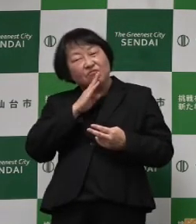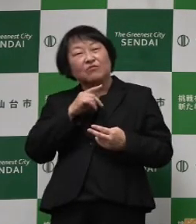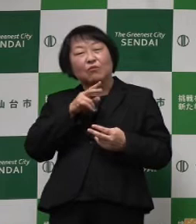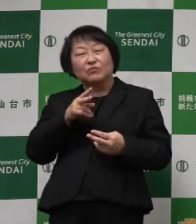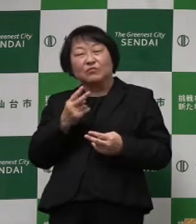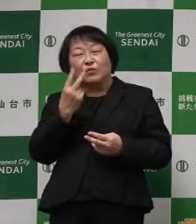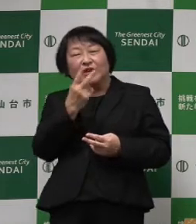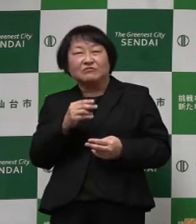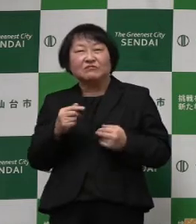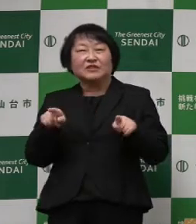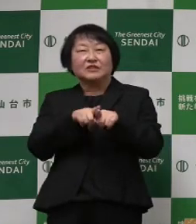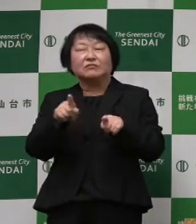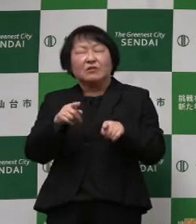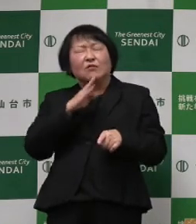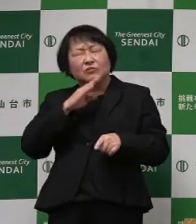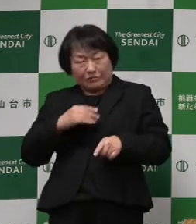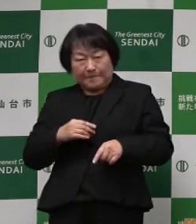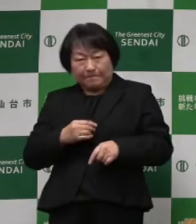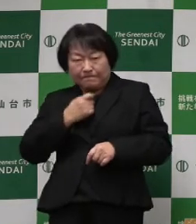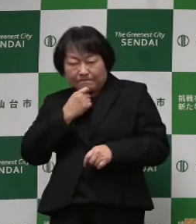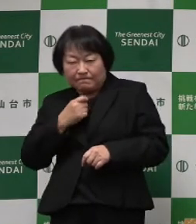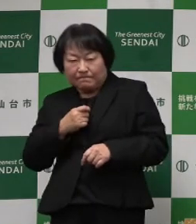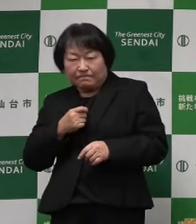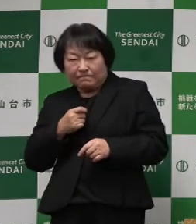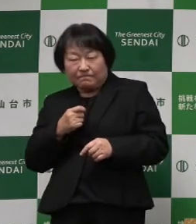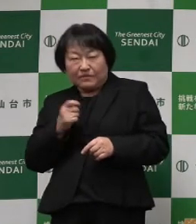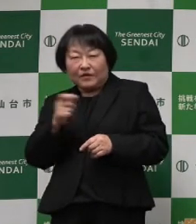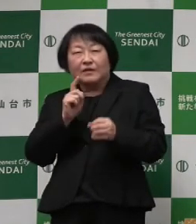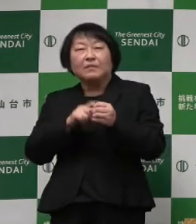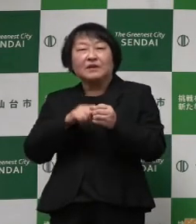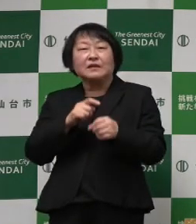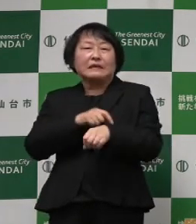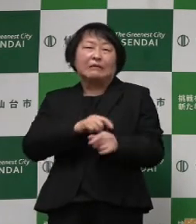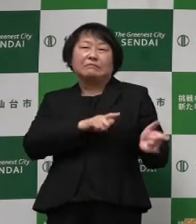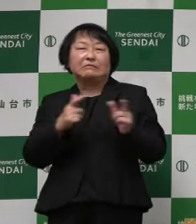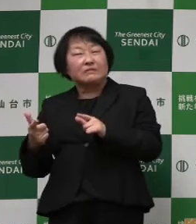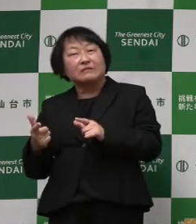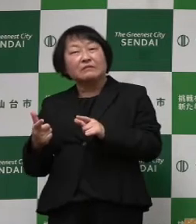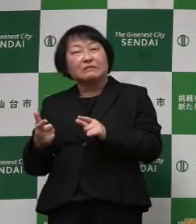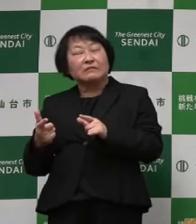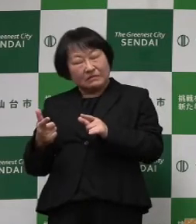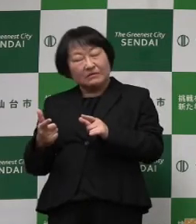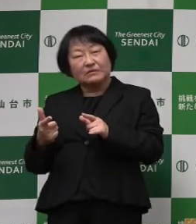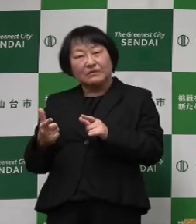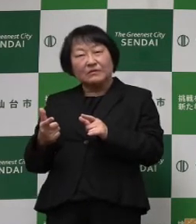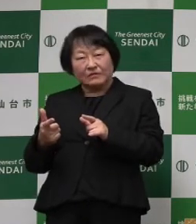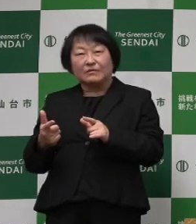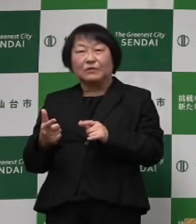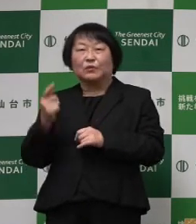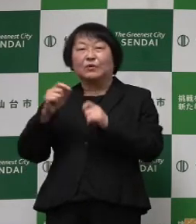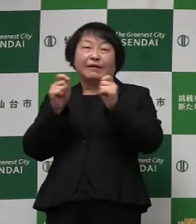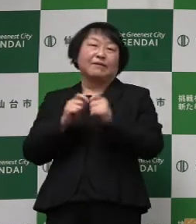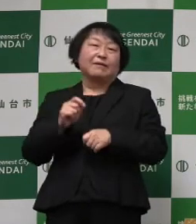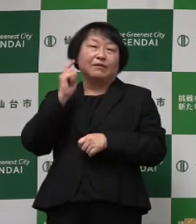、すごく慎重にしたがゆえに遅くなったというところもあったのだろうというふうに思います。いずれにいたし